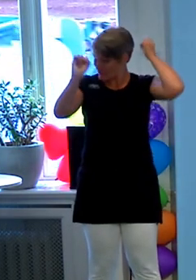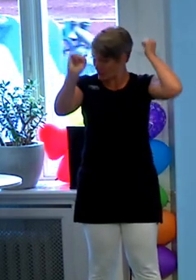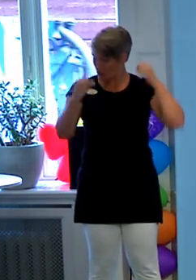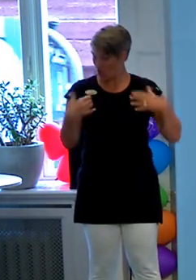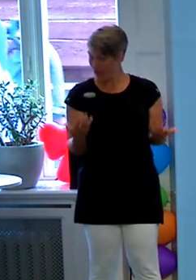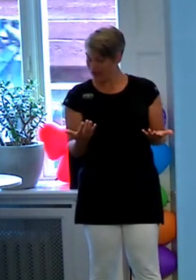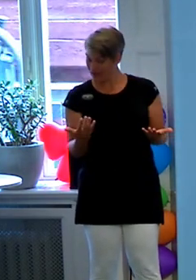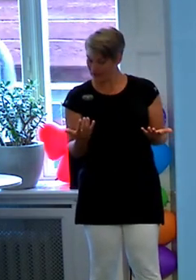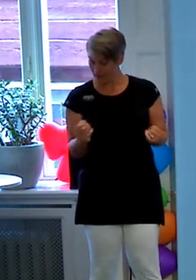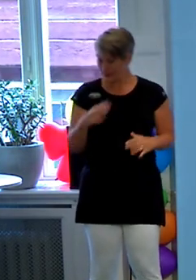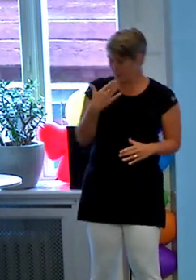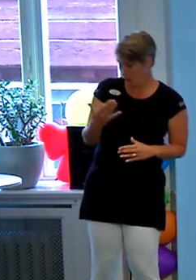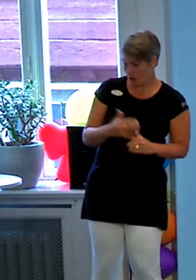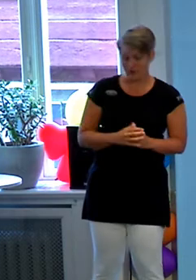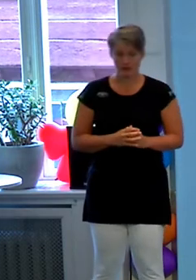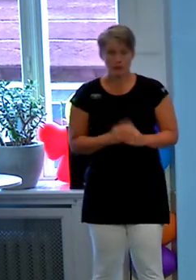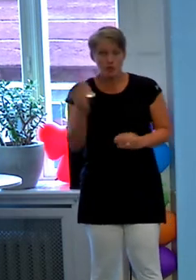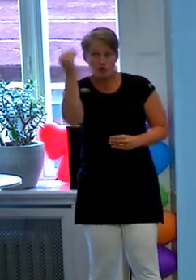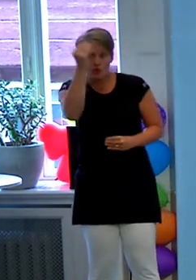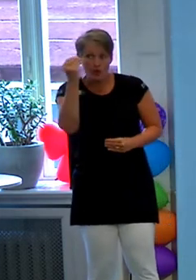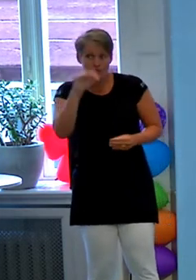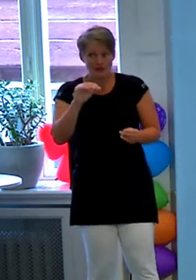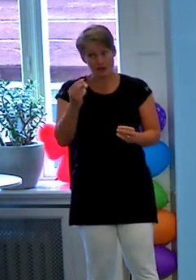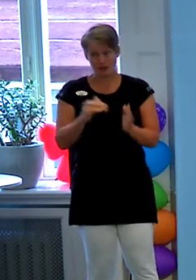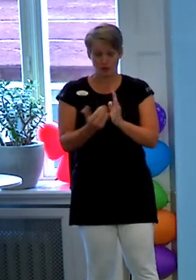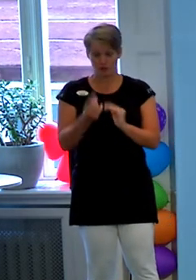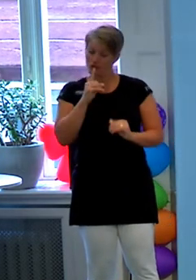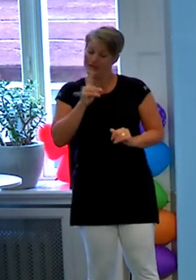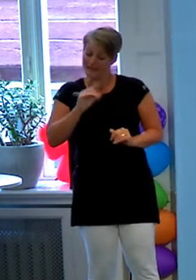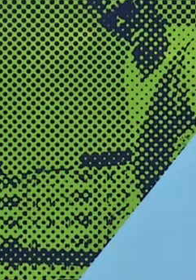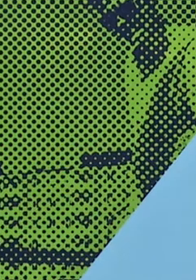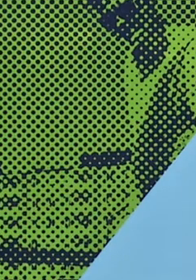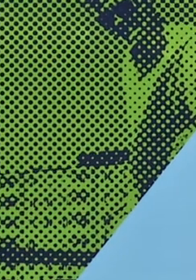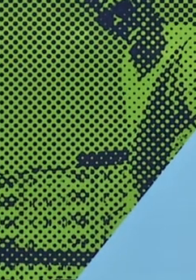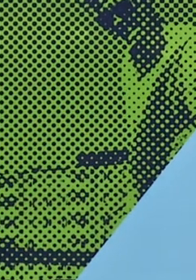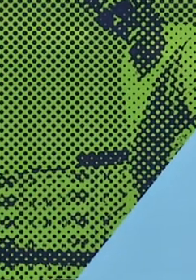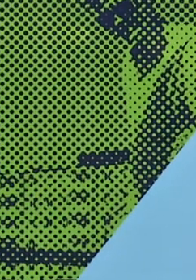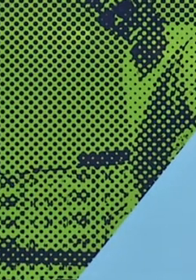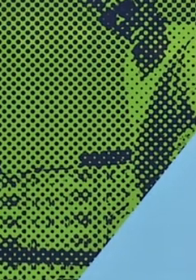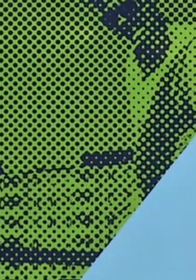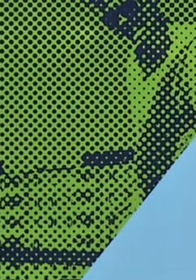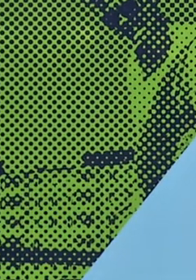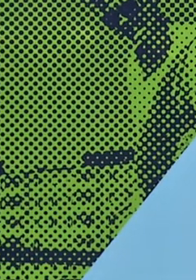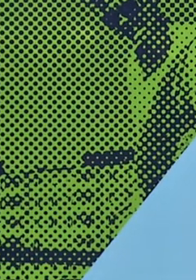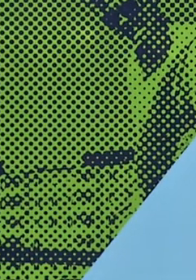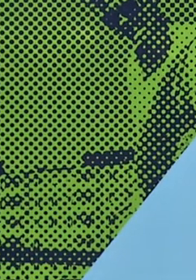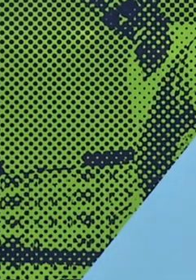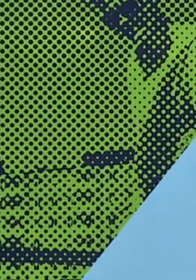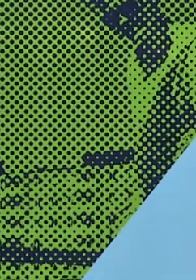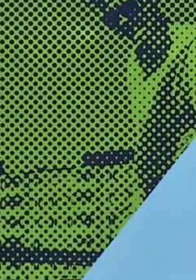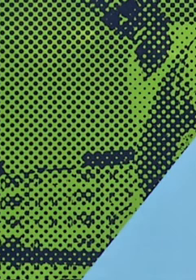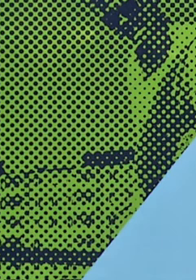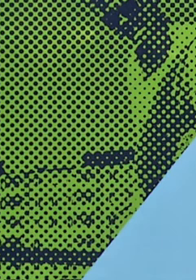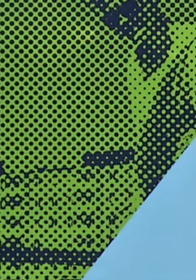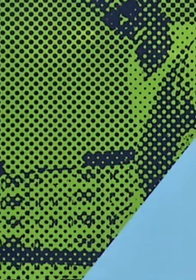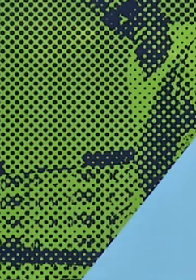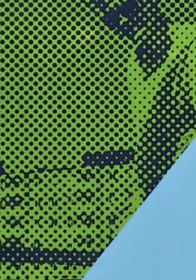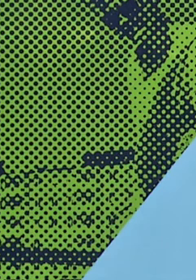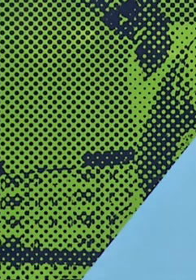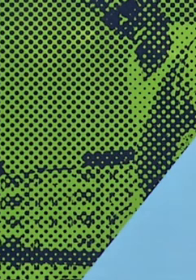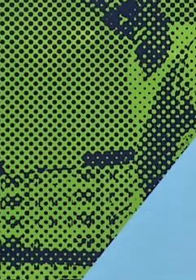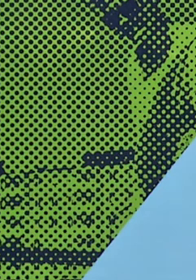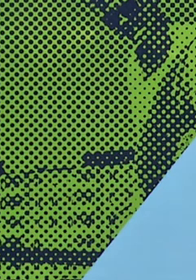det vad du drömde om som en liten pojke en gång i tiden? Nej, det tänkte jag faktiskt inte på. Nej. Det kom senare. Men att vara